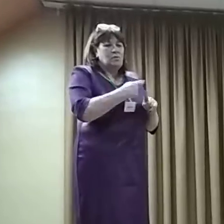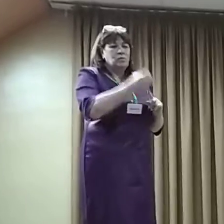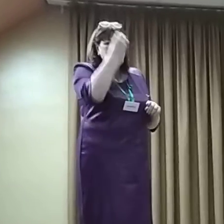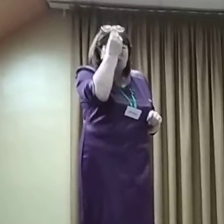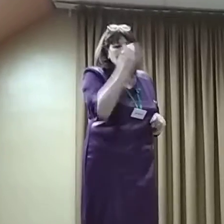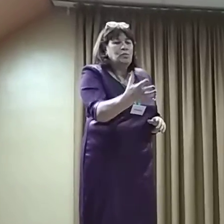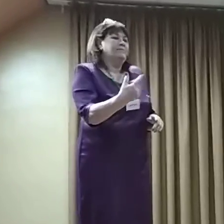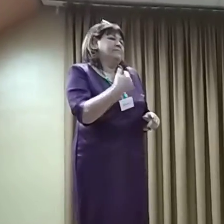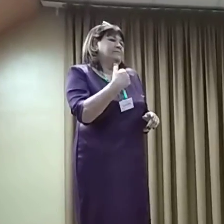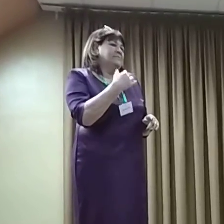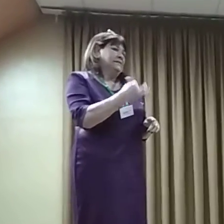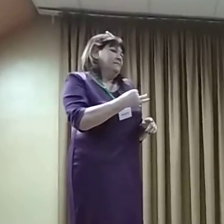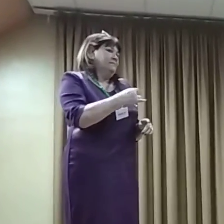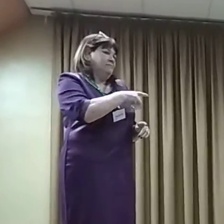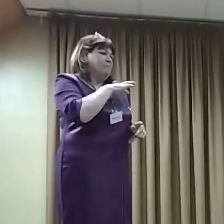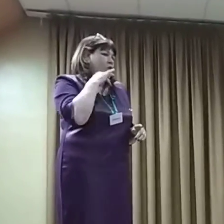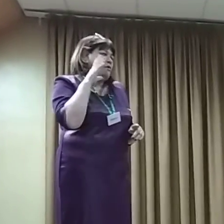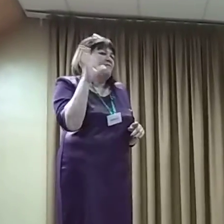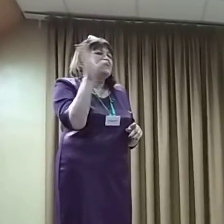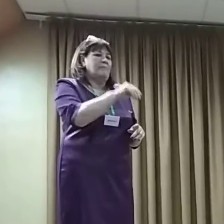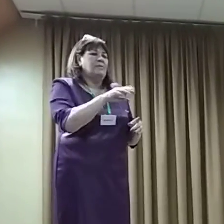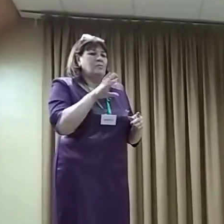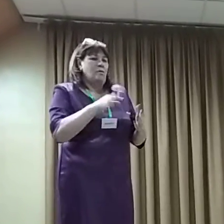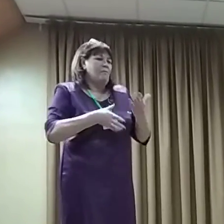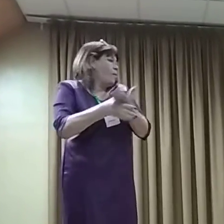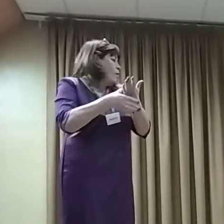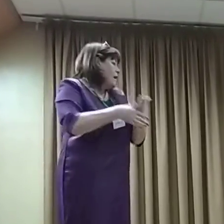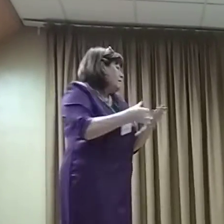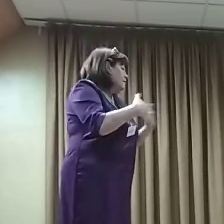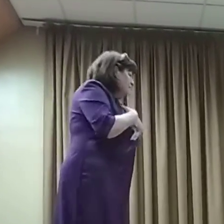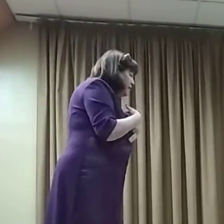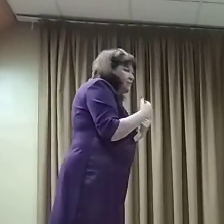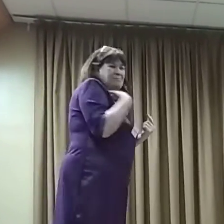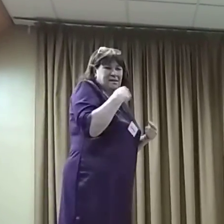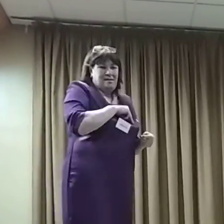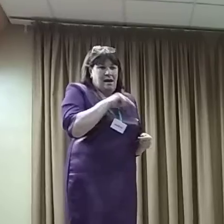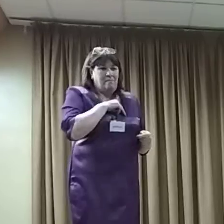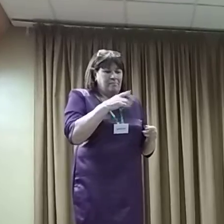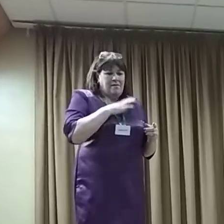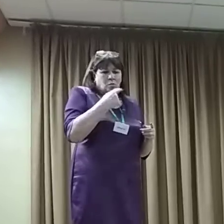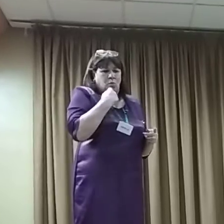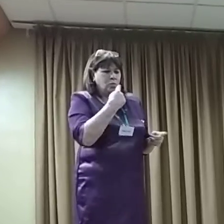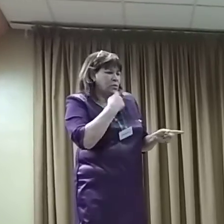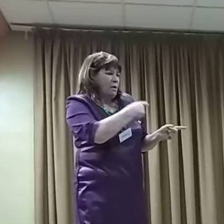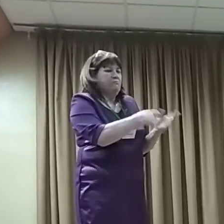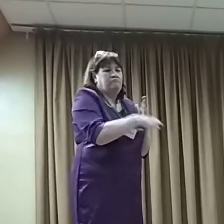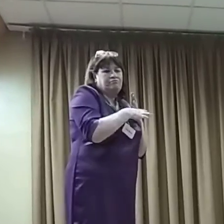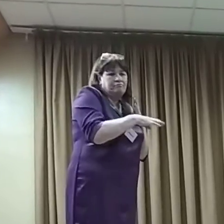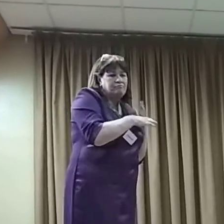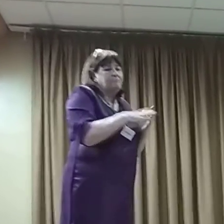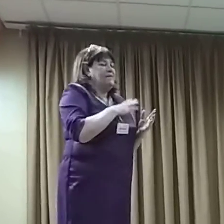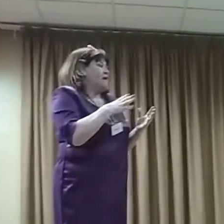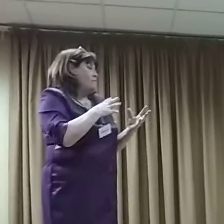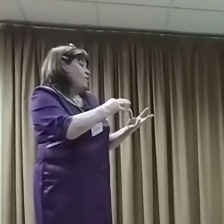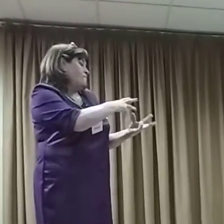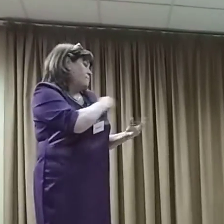И это удивительный человек, культурный, очень много всем помогает. Бывает, работа сложно,